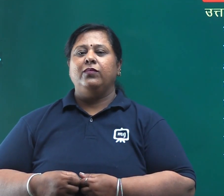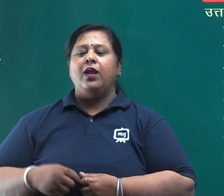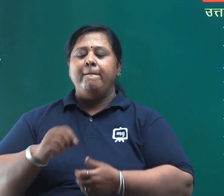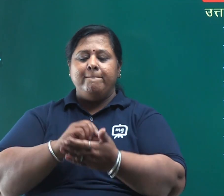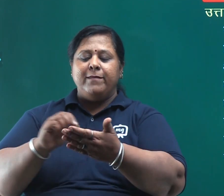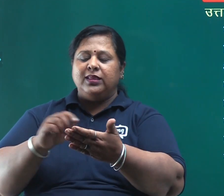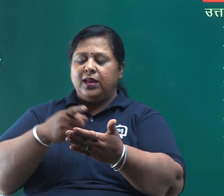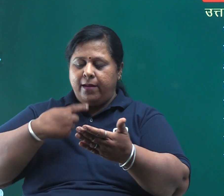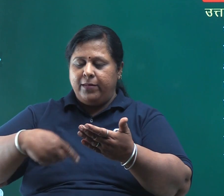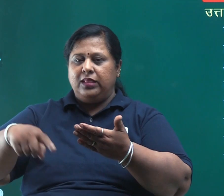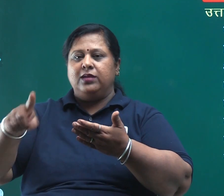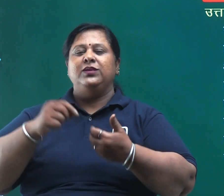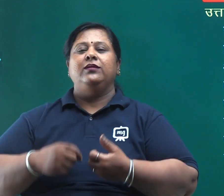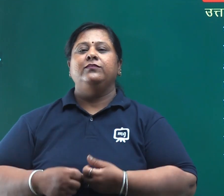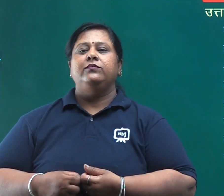माध्यम से